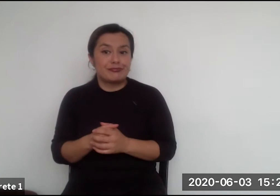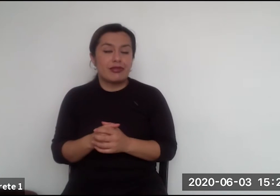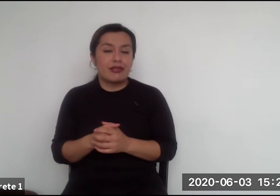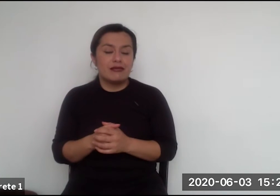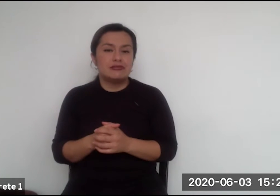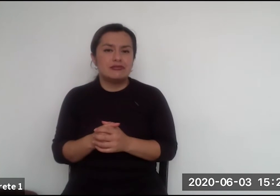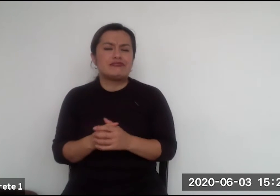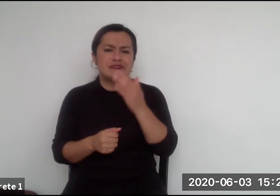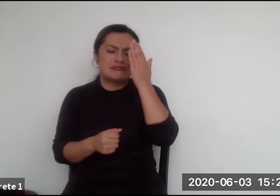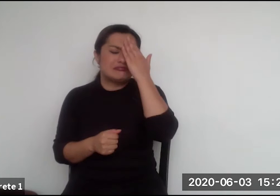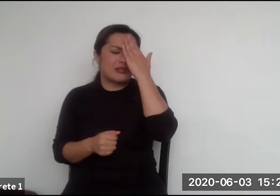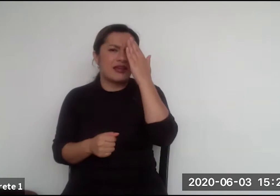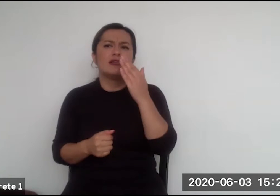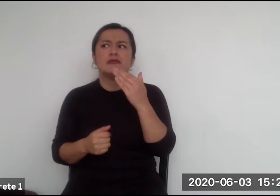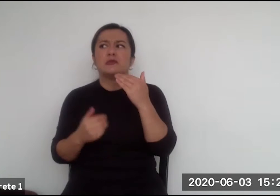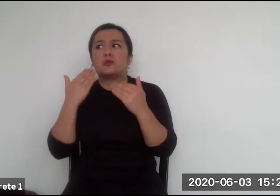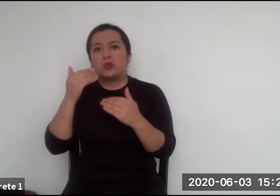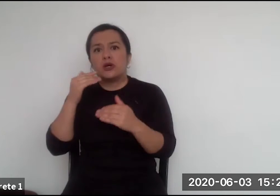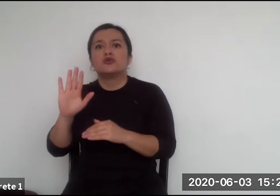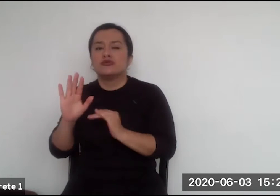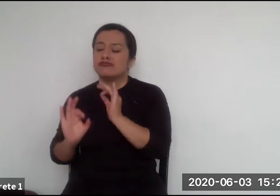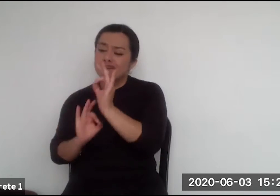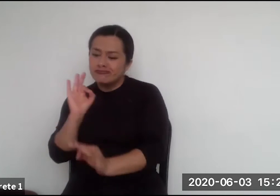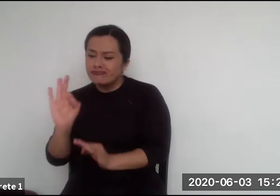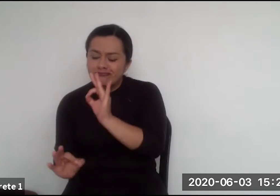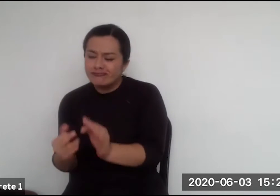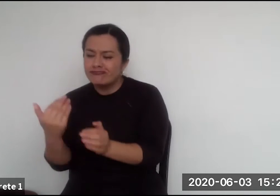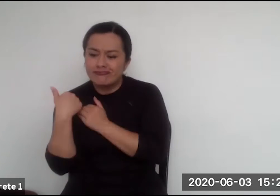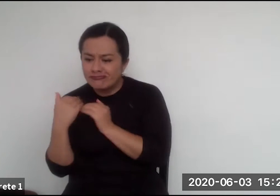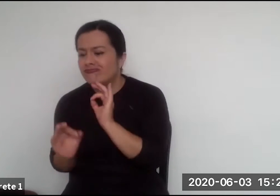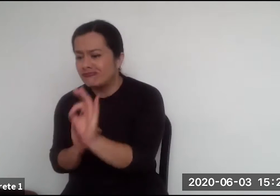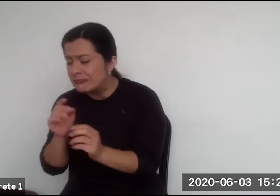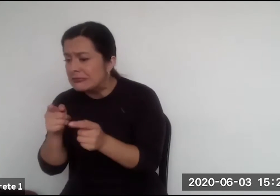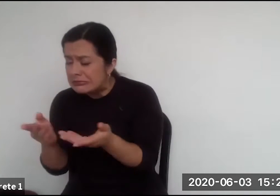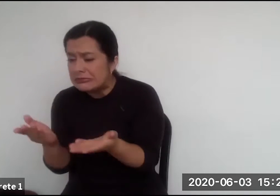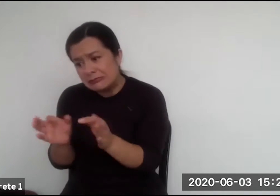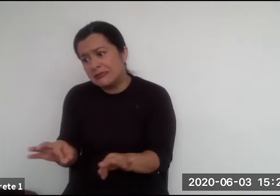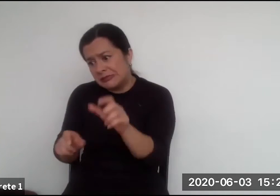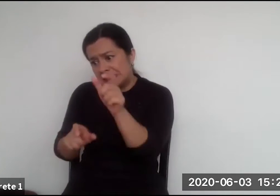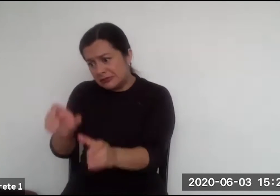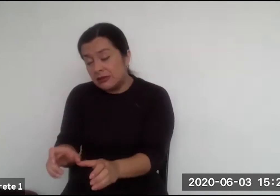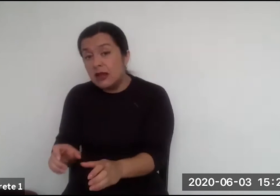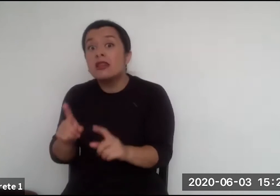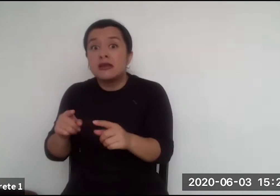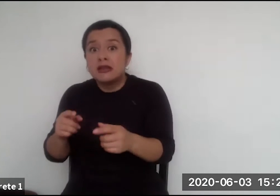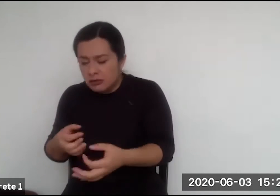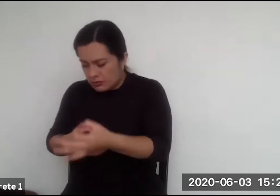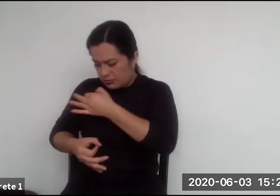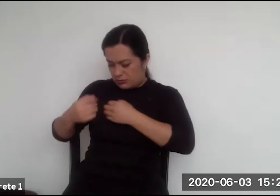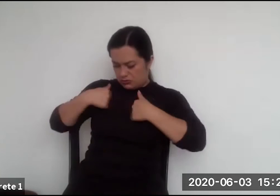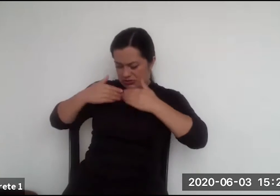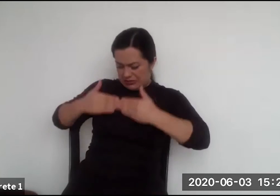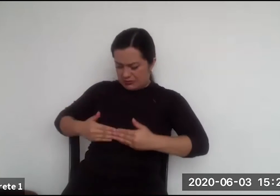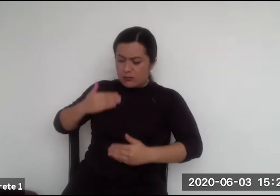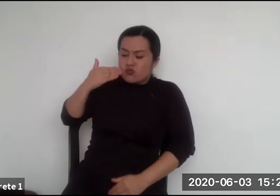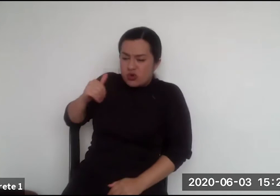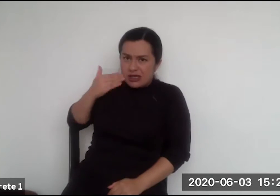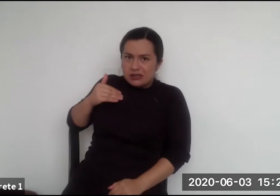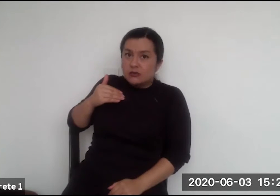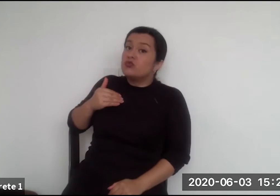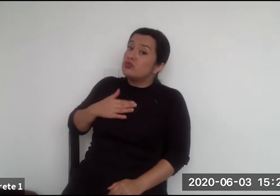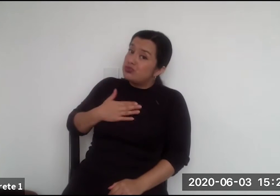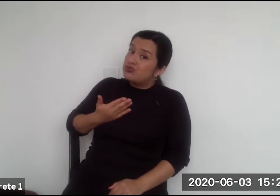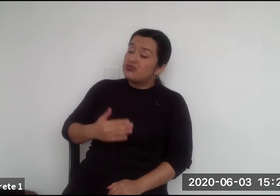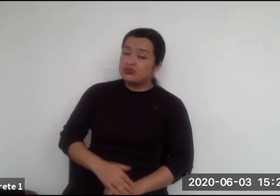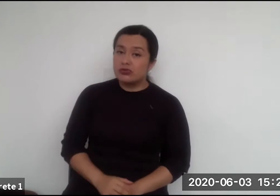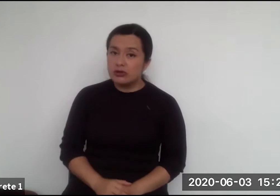las mujeres cuidadoras como a las propias mujeres con discapacidad. Cuando pienso en una nueva educación,